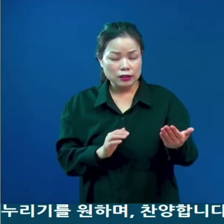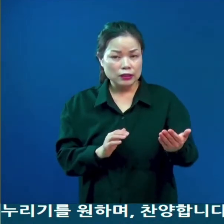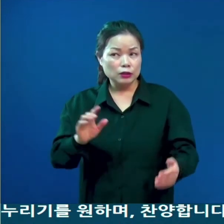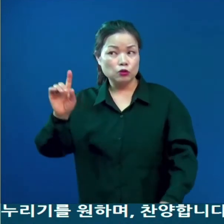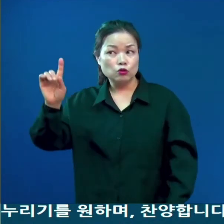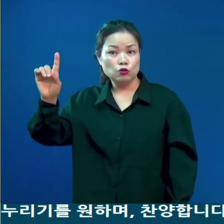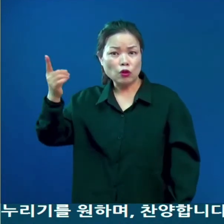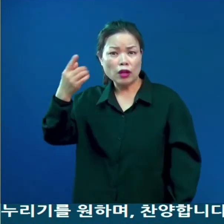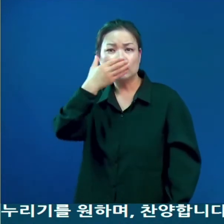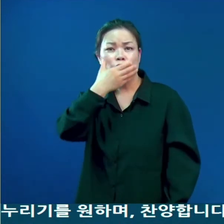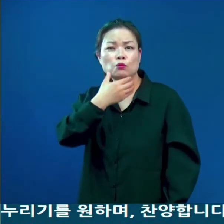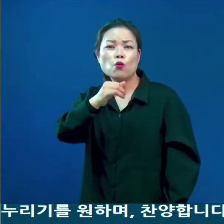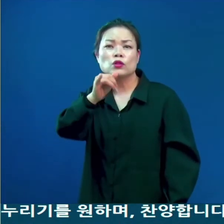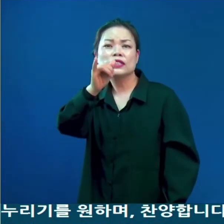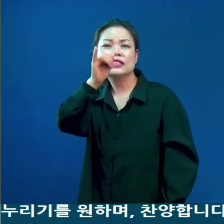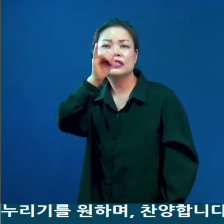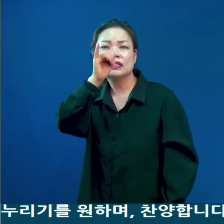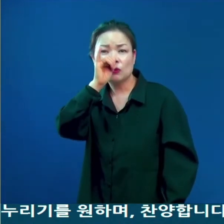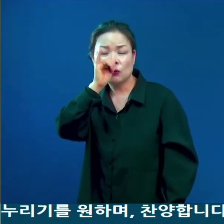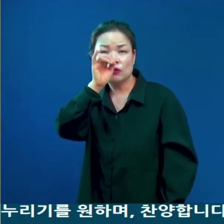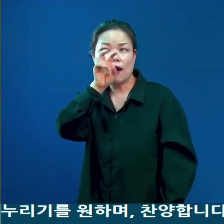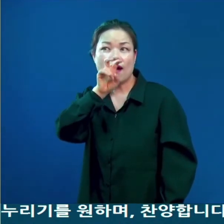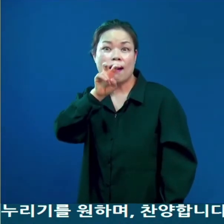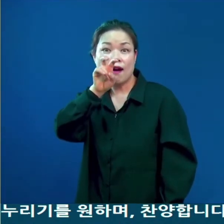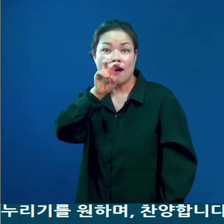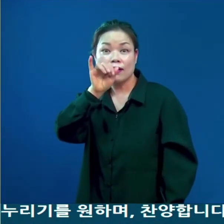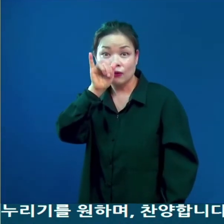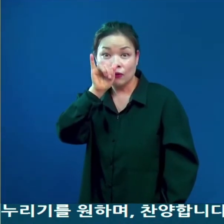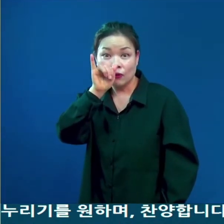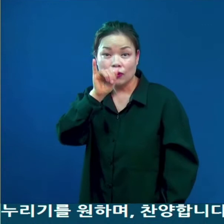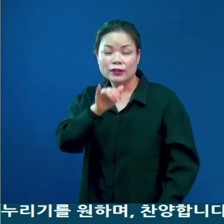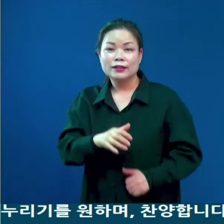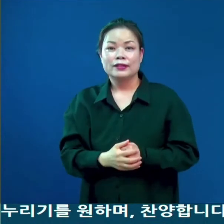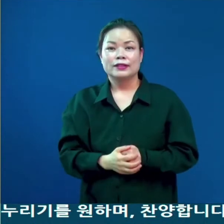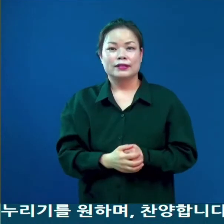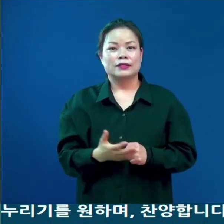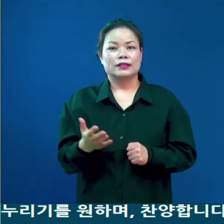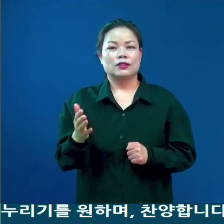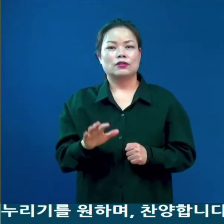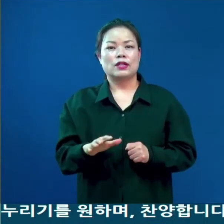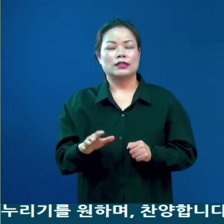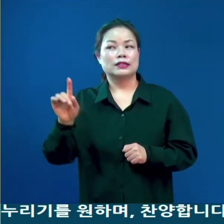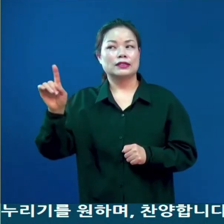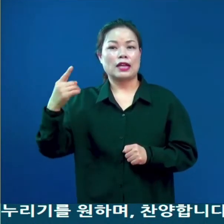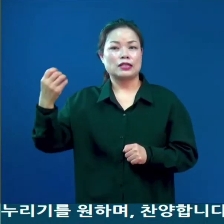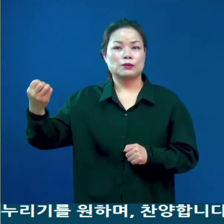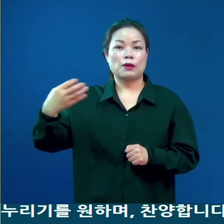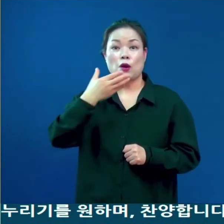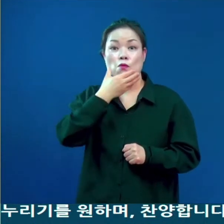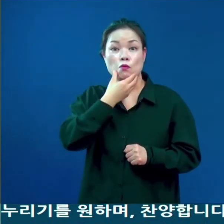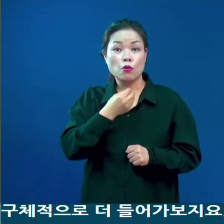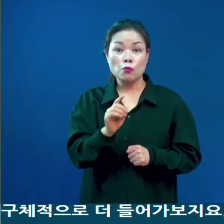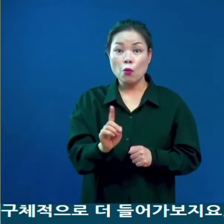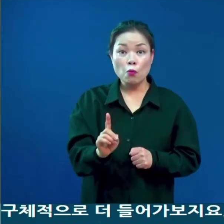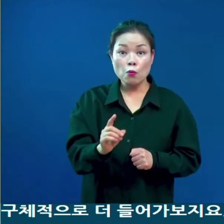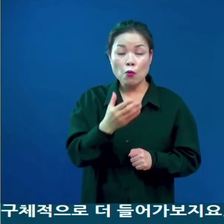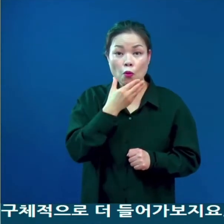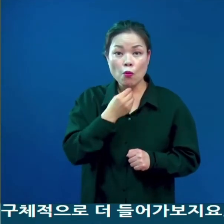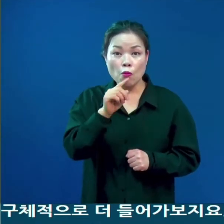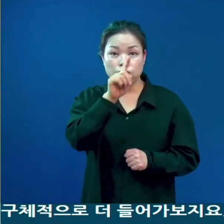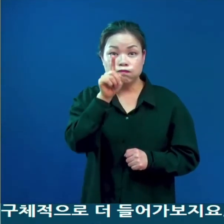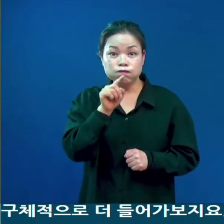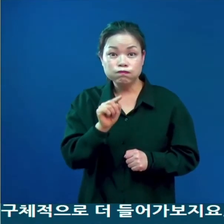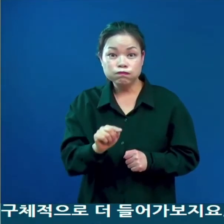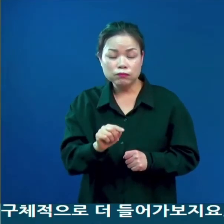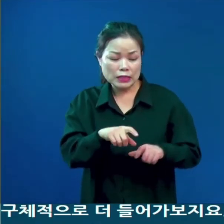다윗이 복이 있도다 하면서 노래를 하고 있어요. 그죠? 그런데 지금 다윗이 말하는 복이 어떤 복입니까?